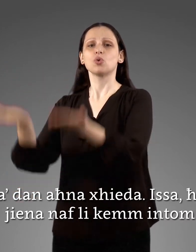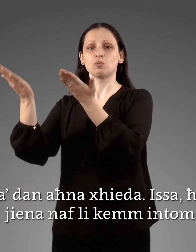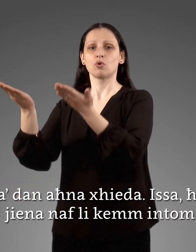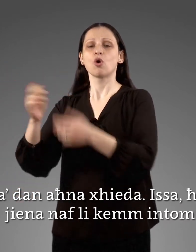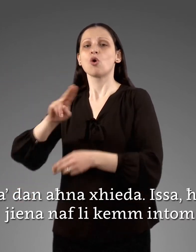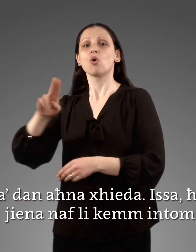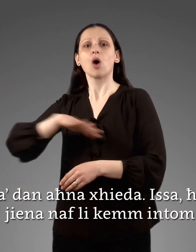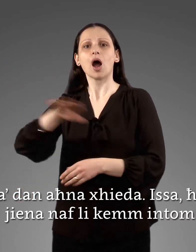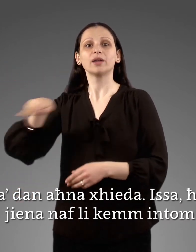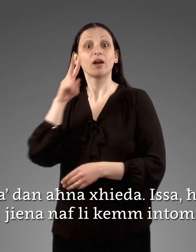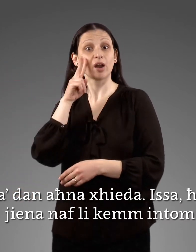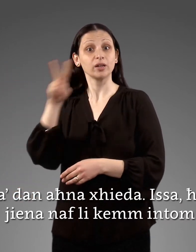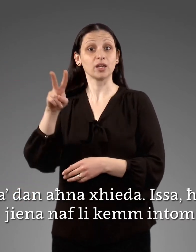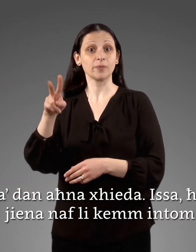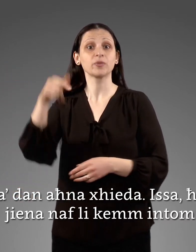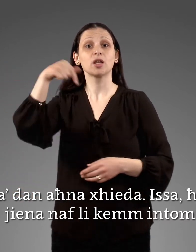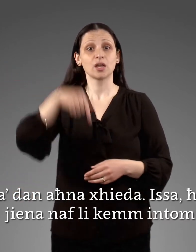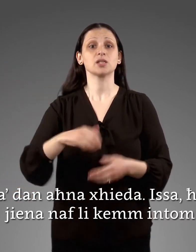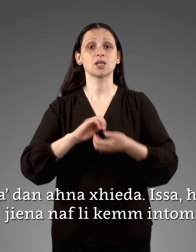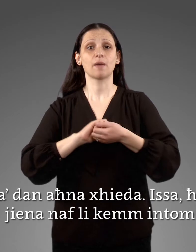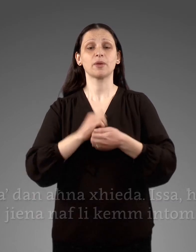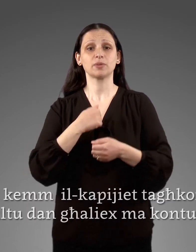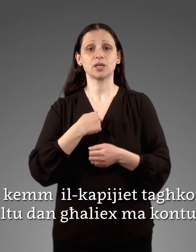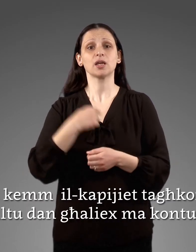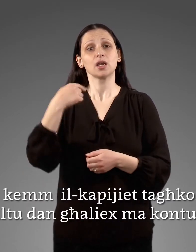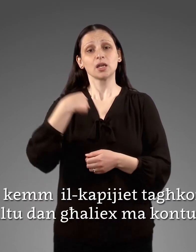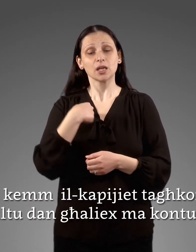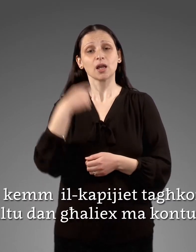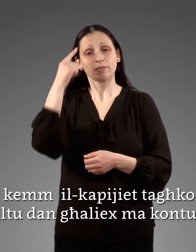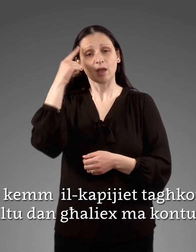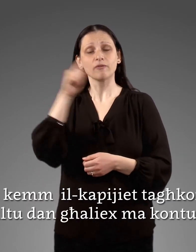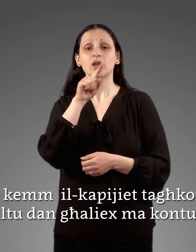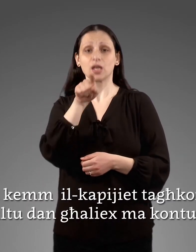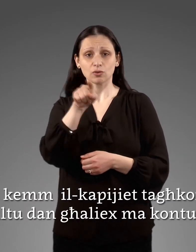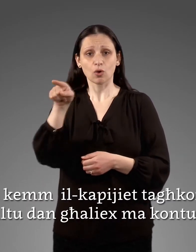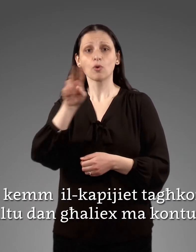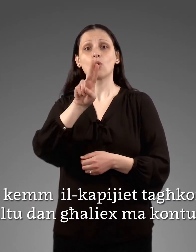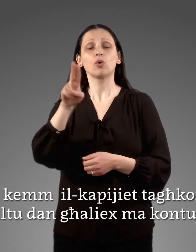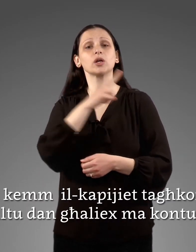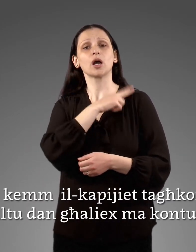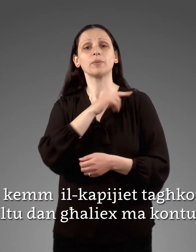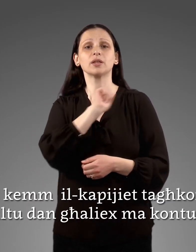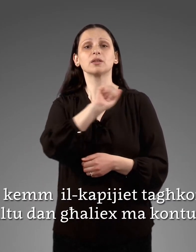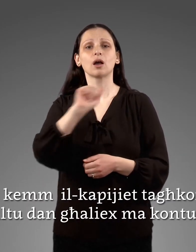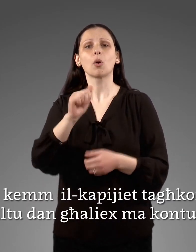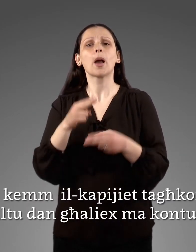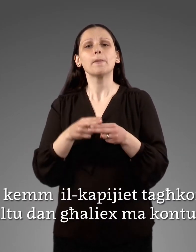إسا هوتي ينا ناف لي كم منتم وكم الكابيت تاكم عملتو دان اش ما كنتوش